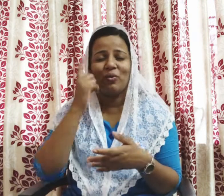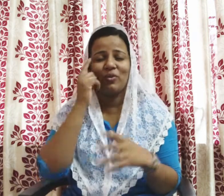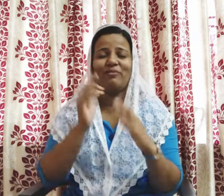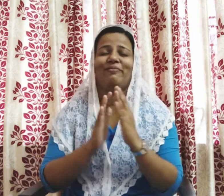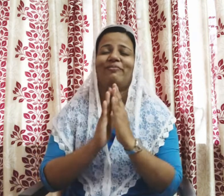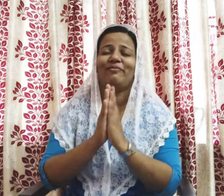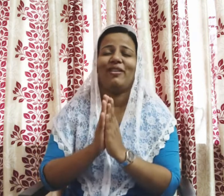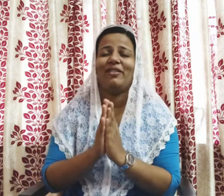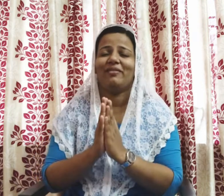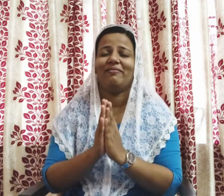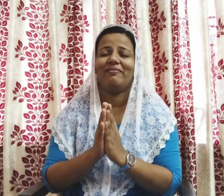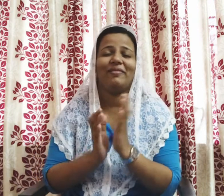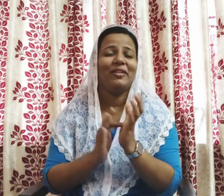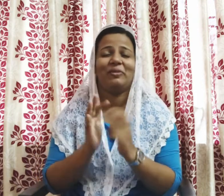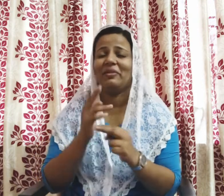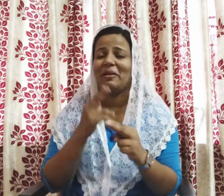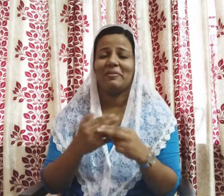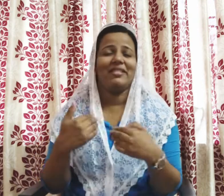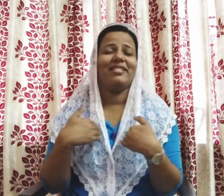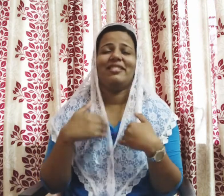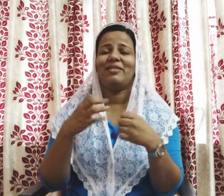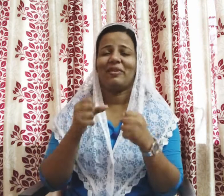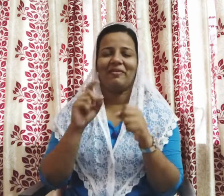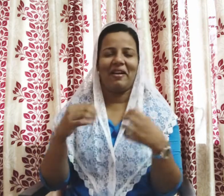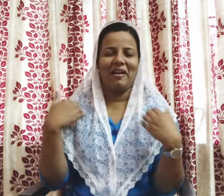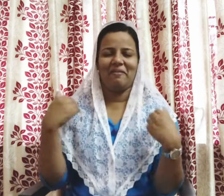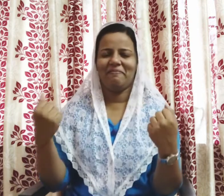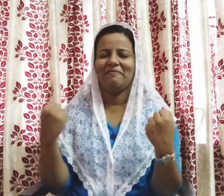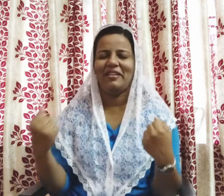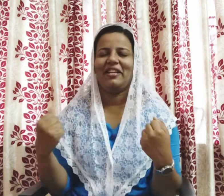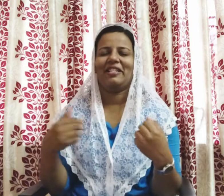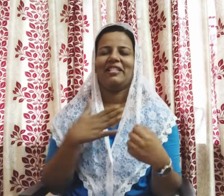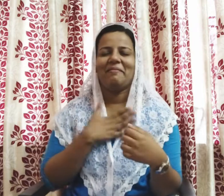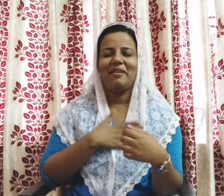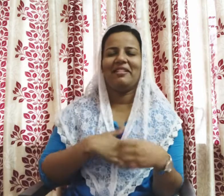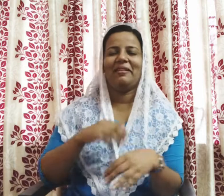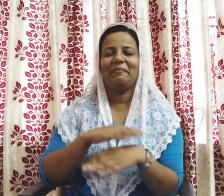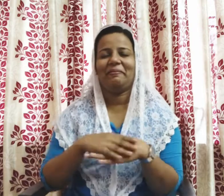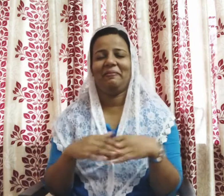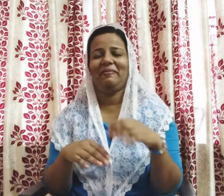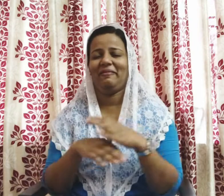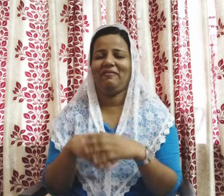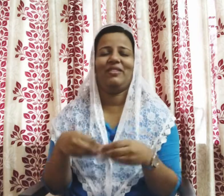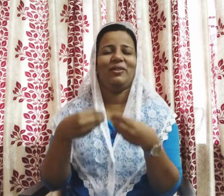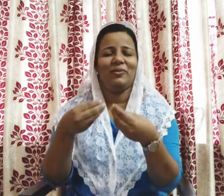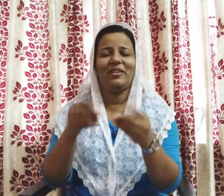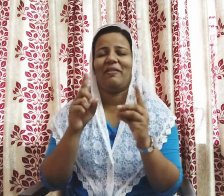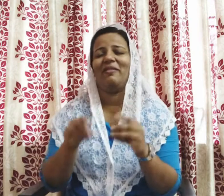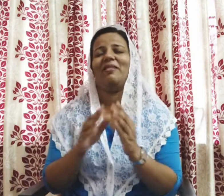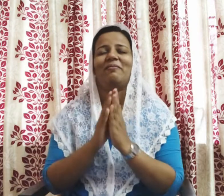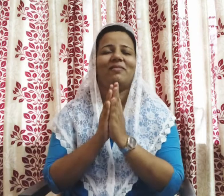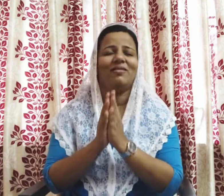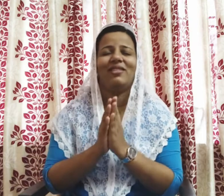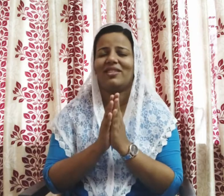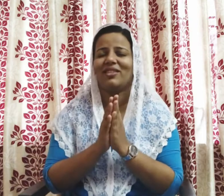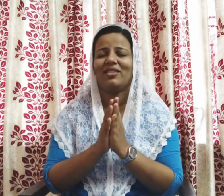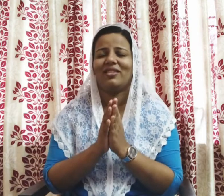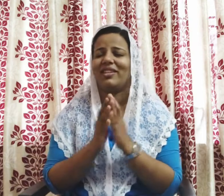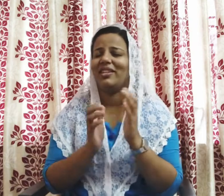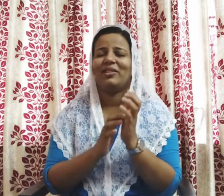പ്രാർത്ഥിക്കുന്നു. യേശു ക്രിസ്തുവിൻ്റെ നാമത്തിൽ സൗഖ്യമാകട്ടെ, ആരോഗ്യം വരട്ടെ, പൂർണ്ണ സ്വസ്ഥതയും സമാധാനം സമാധാനം കർത്താവ് അവർക്ക് കൊടുക്കുന്നതിനായിട്ട് സ്തോത്രം. പ്രത്യേകിച്ച്